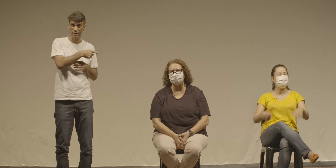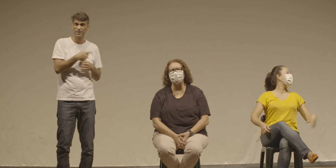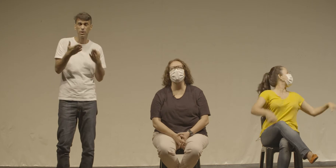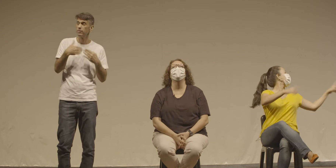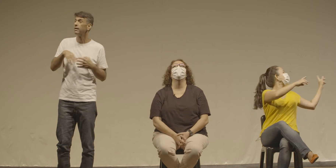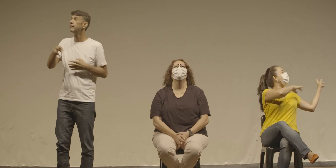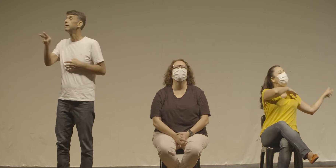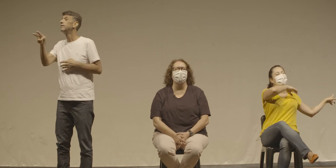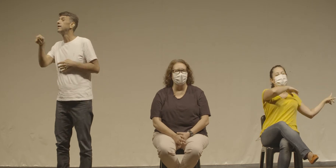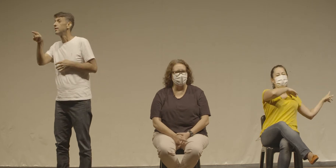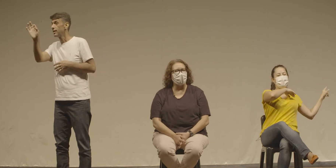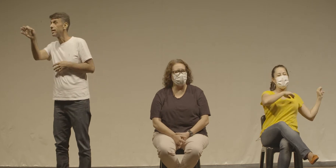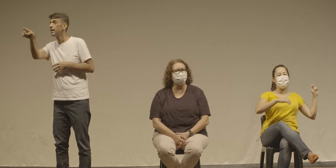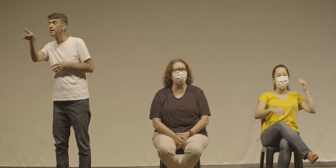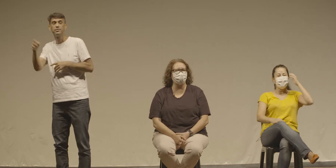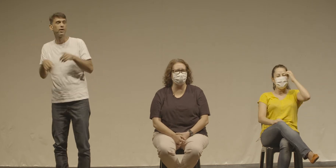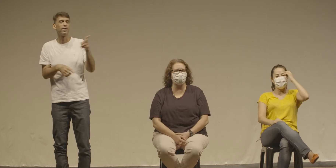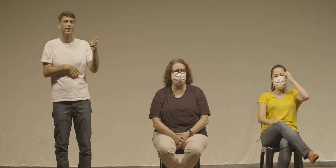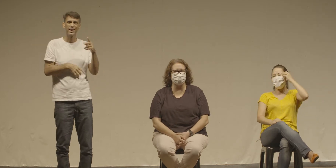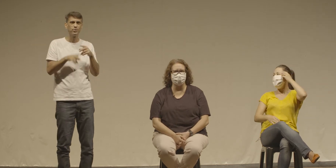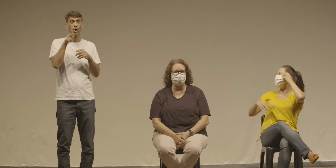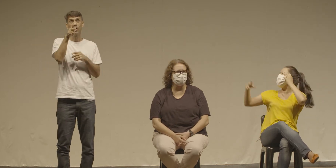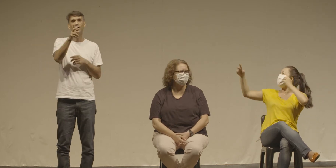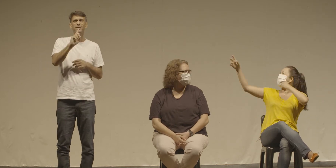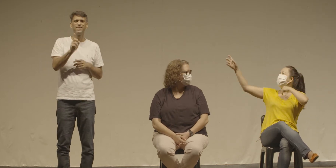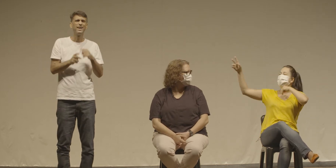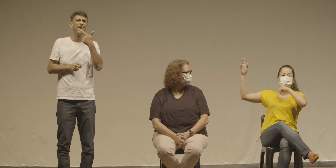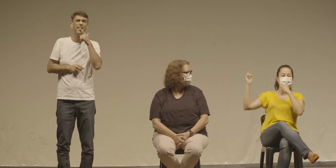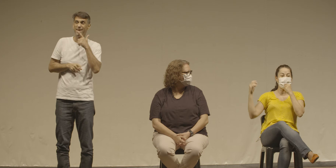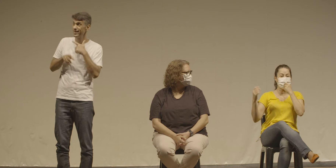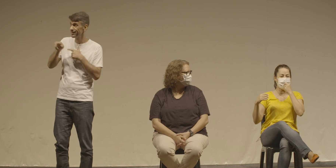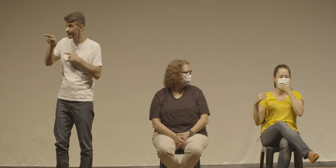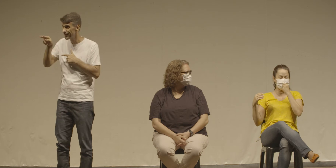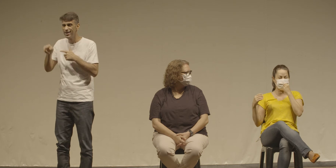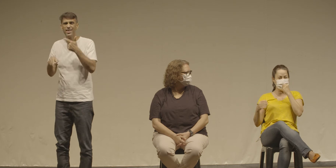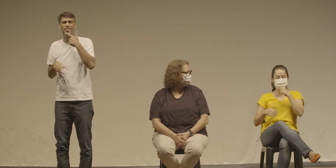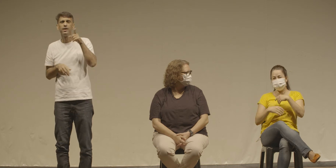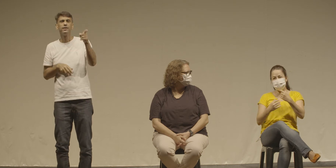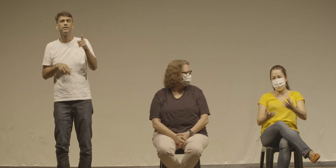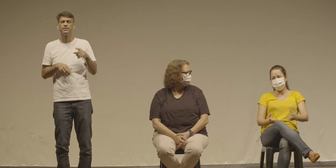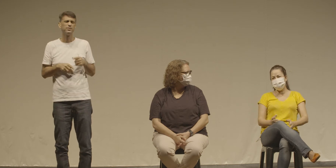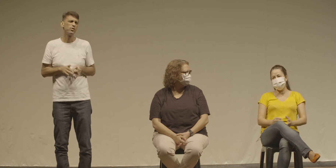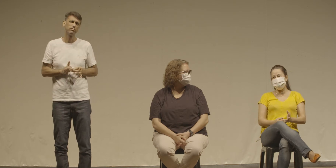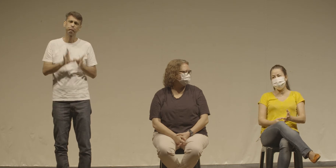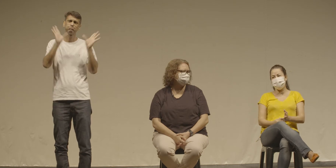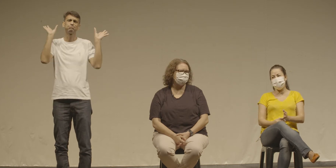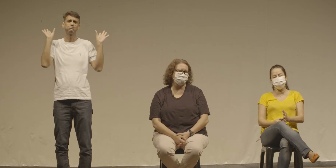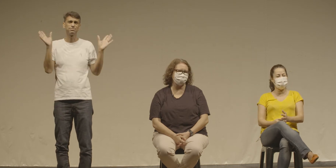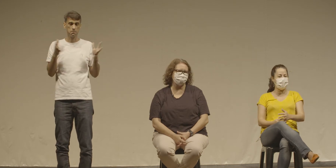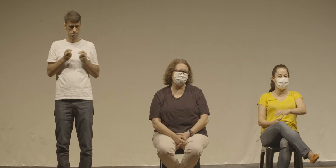falando aqui, daqui a pouco ela fala um assunto para cá, né? Aí ri pro outro que está lá fora. Foi realmente